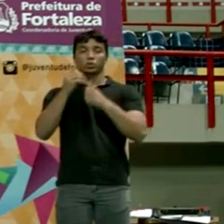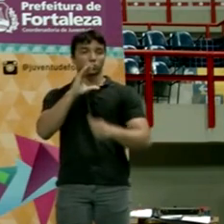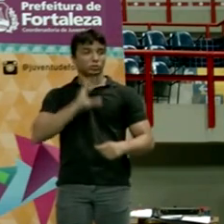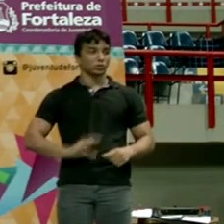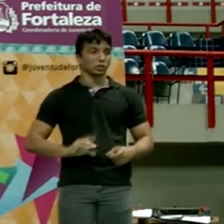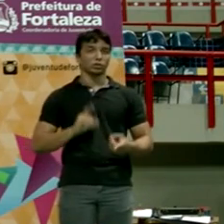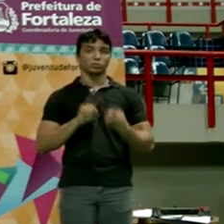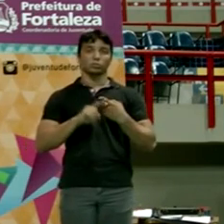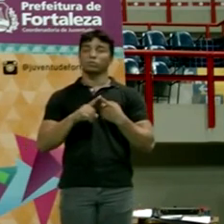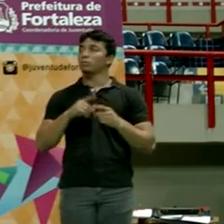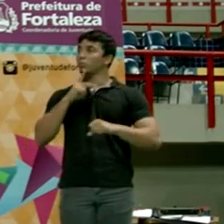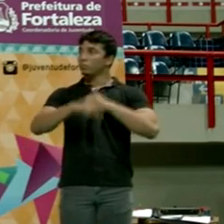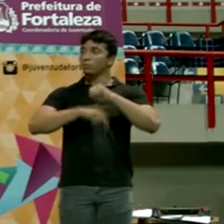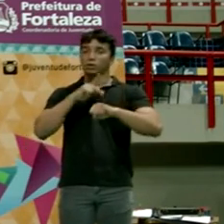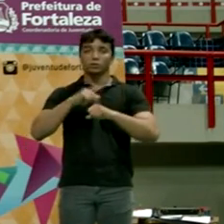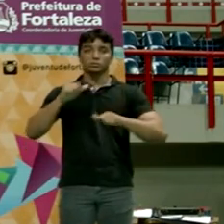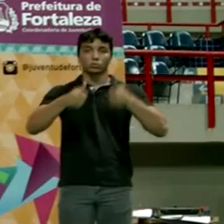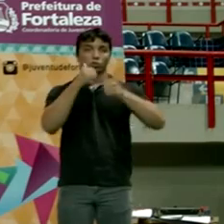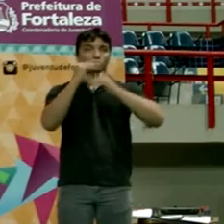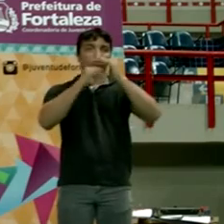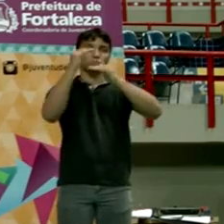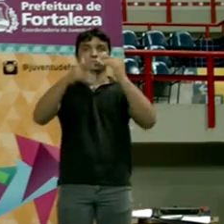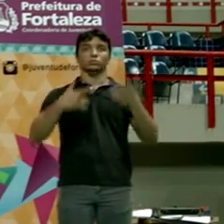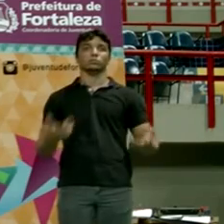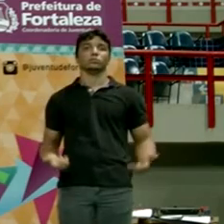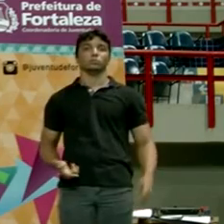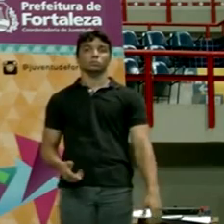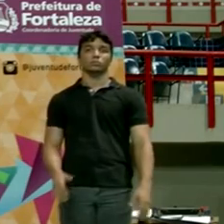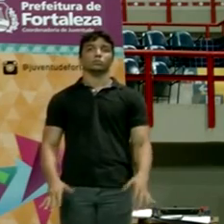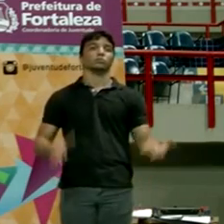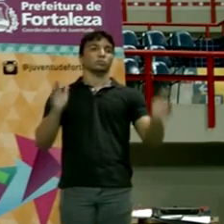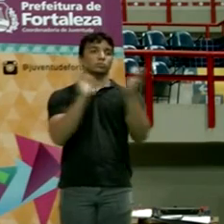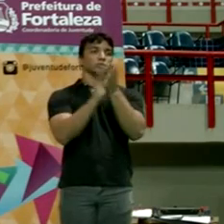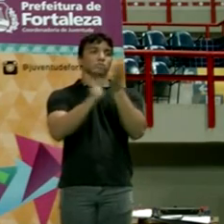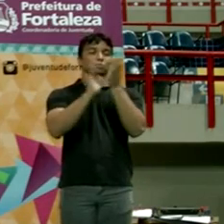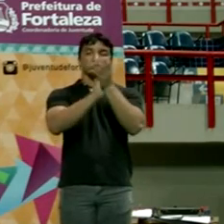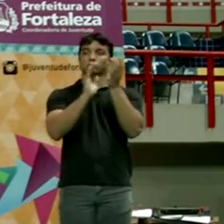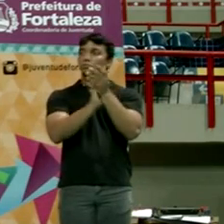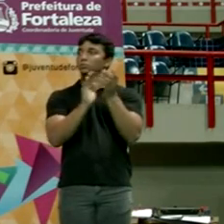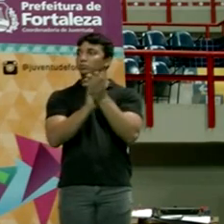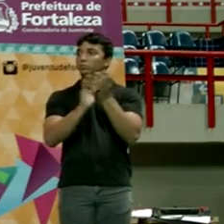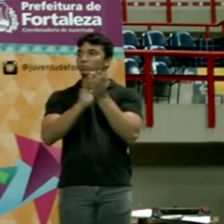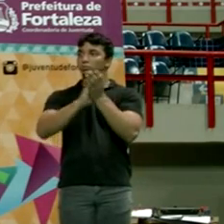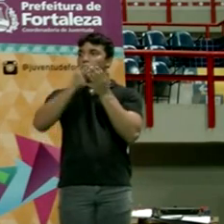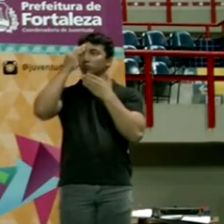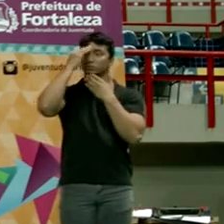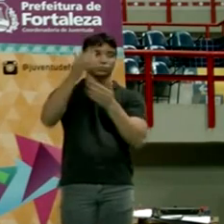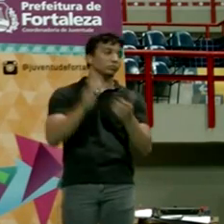cidadãos e um país mais desenvolvido. Pessoal, bom Enem para vocês!